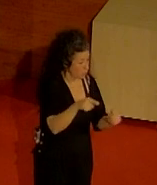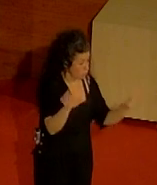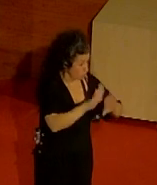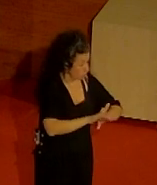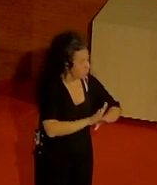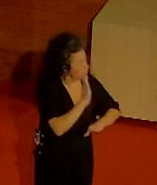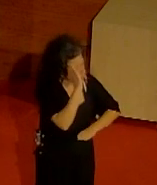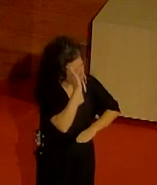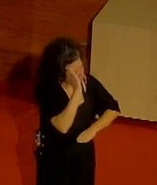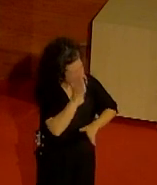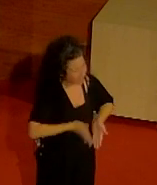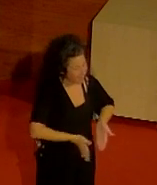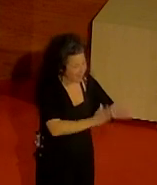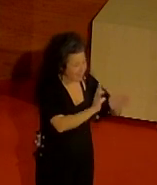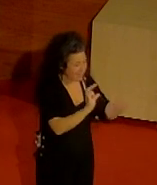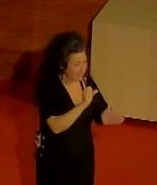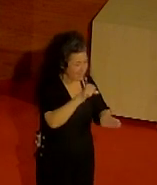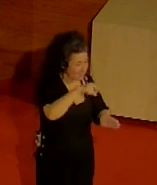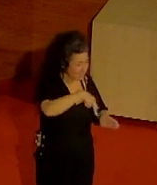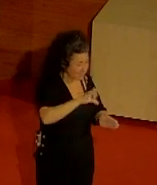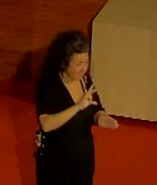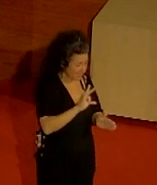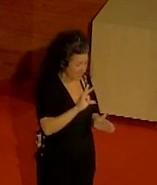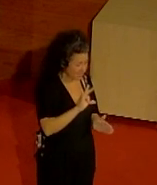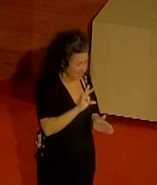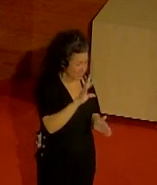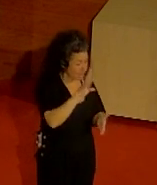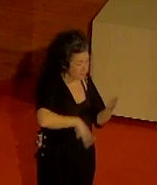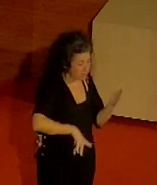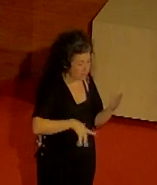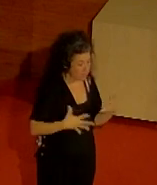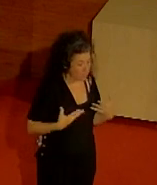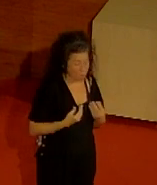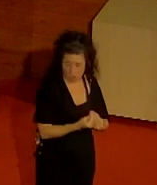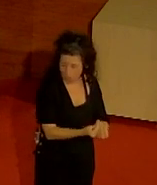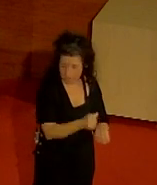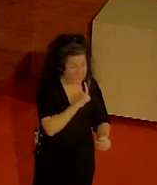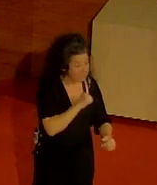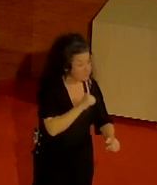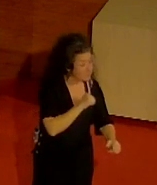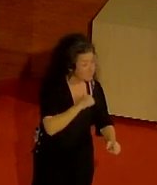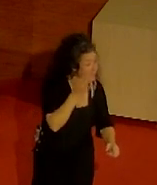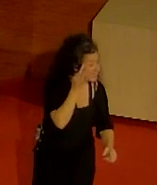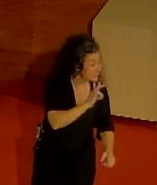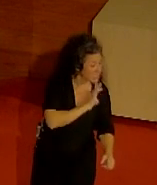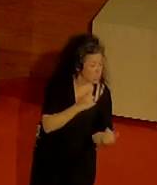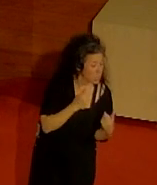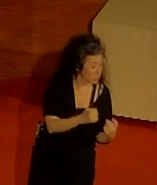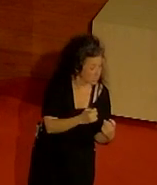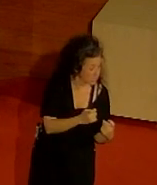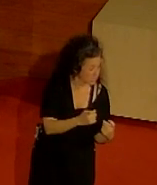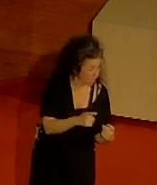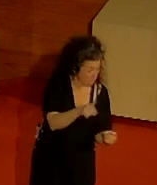de Sants, en Barcelona. Y entonces ella iba con ellos y ellos dicen, espera, que esa señora necesita que le cambien la rueda. Dice, bueno, pues no sé,